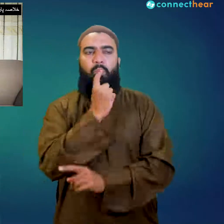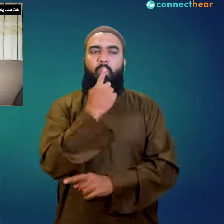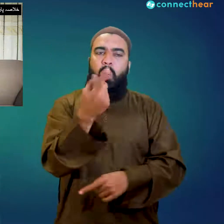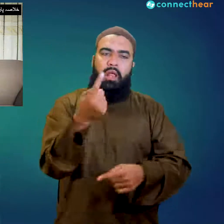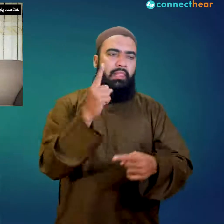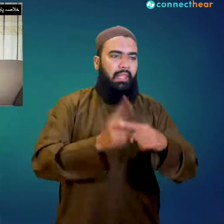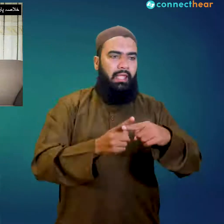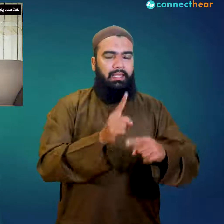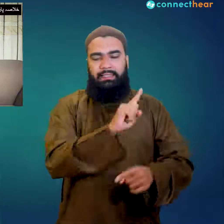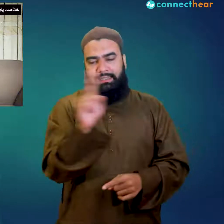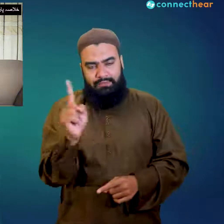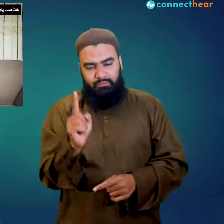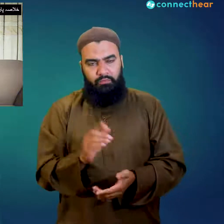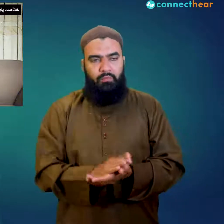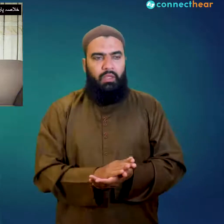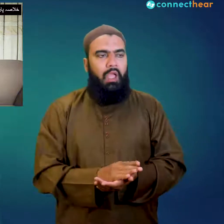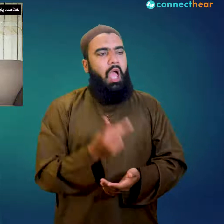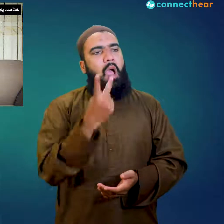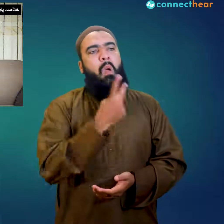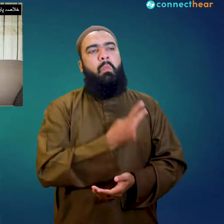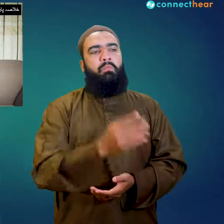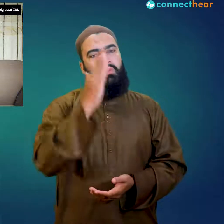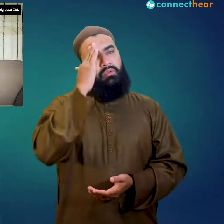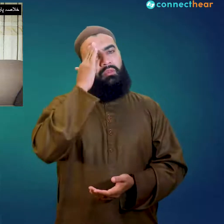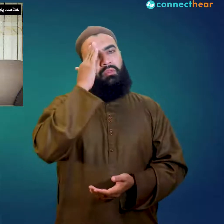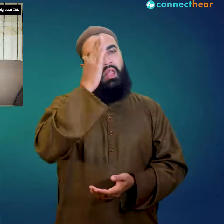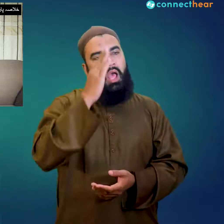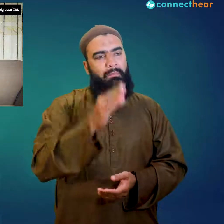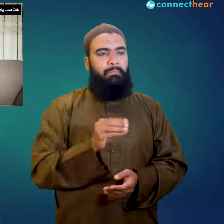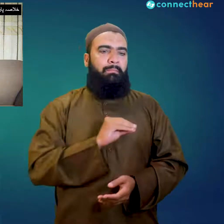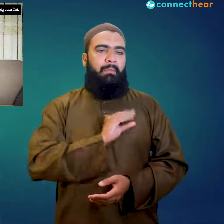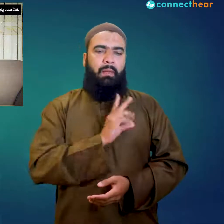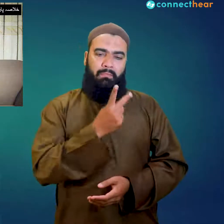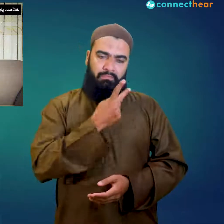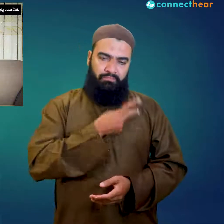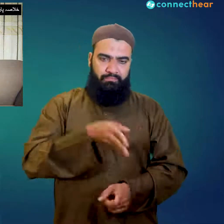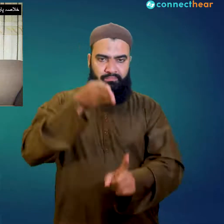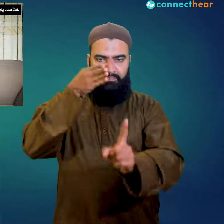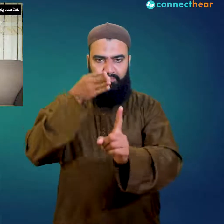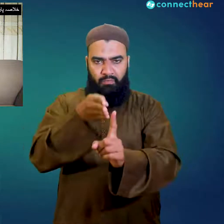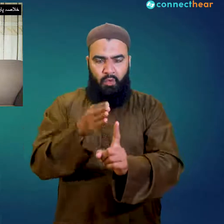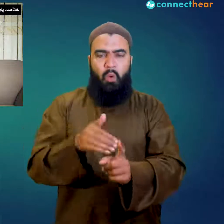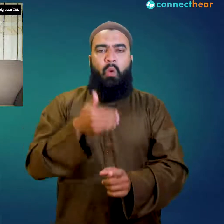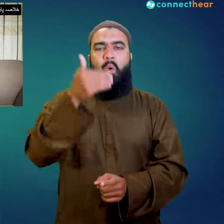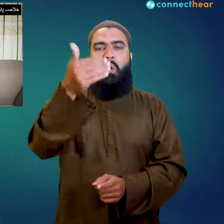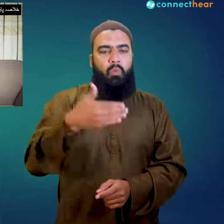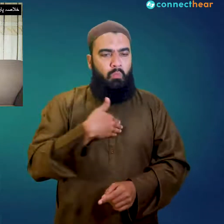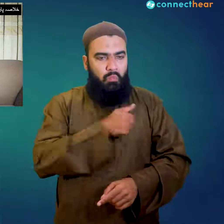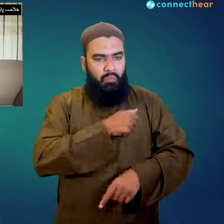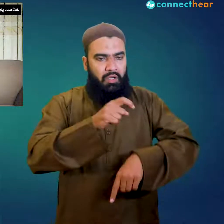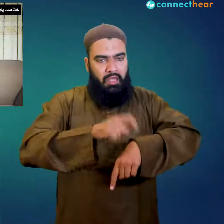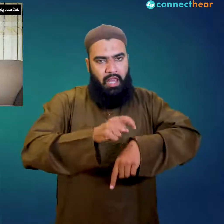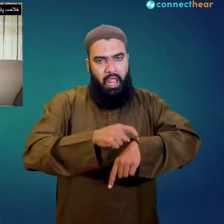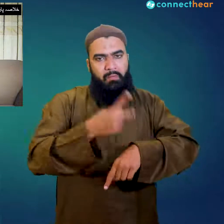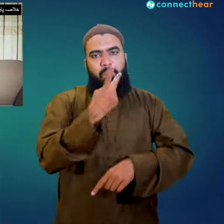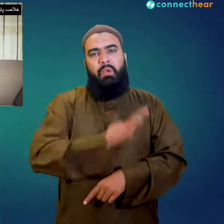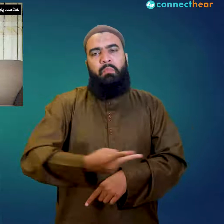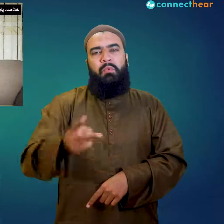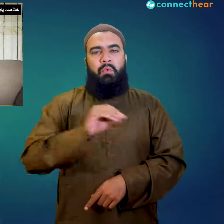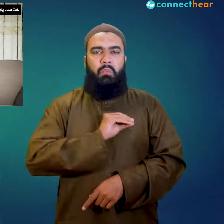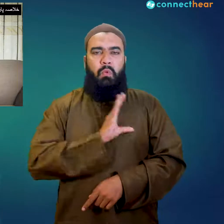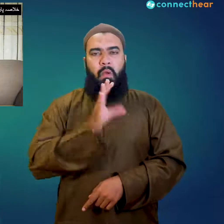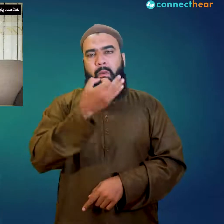اپنی زندگی اسلام اور اطاعت حق کے ساتھ گزاری جائے یہاں تک کہ موت آ جائے، تو فرمایا کہ